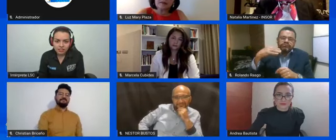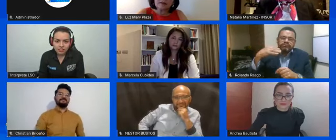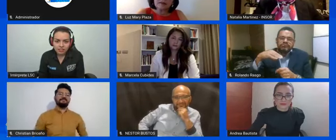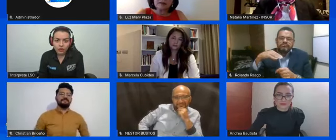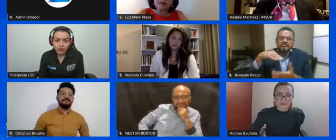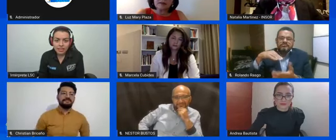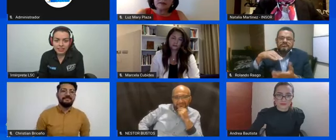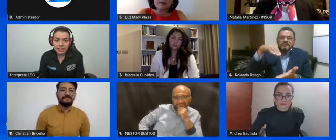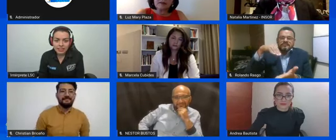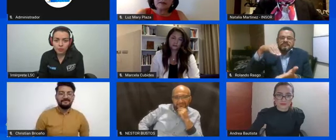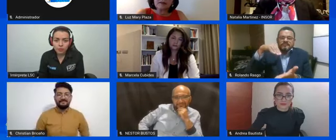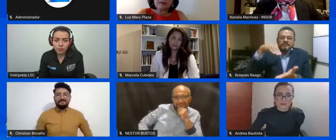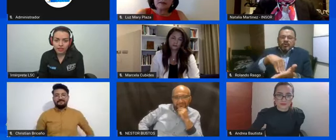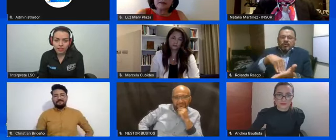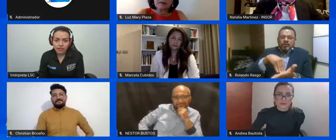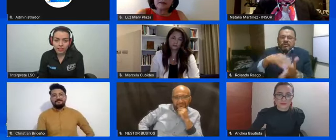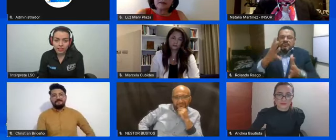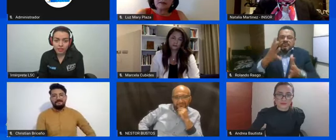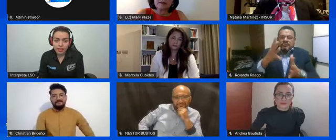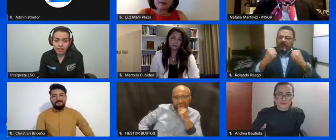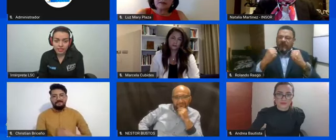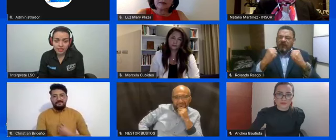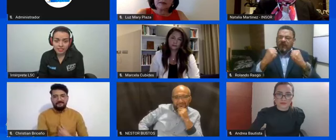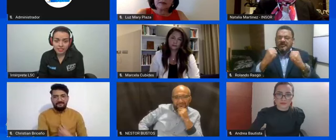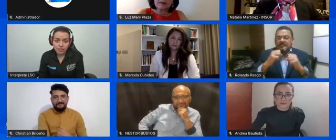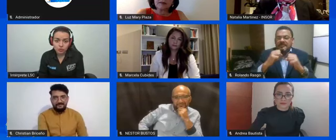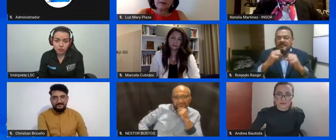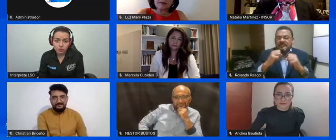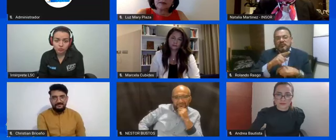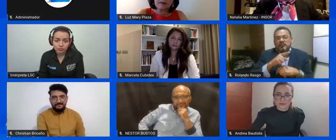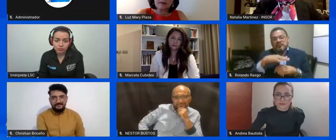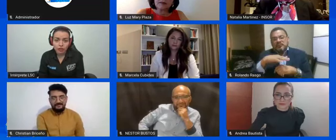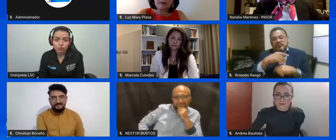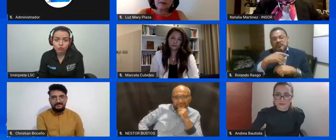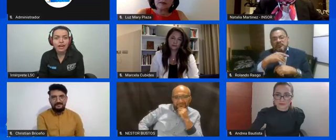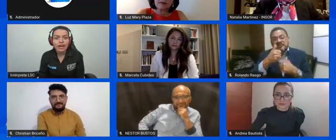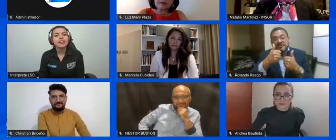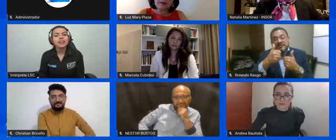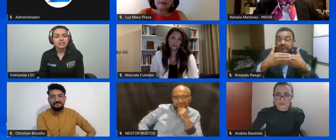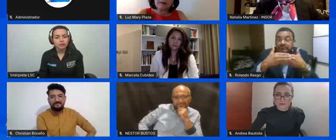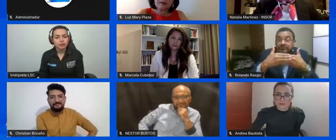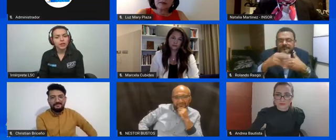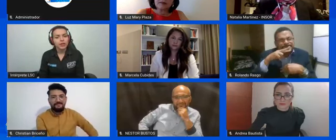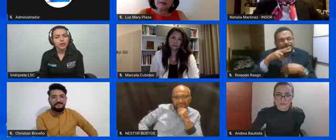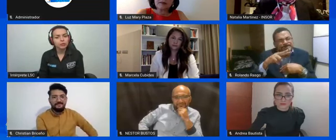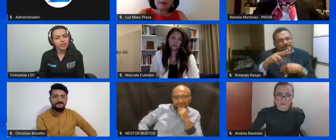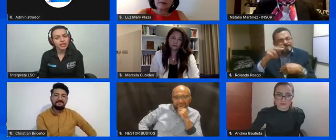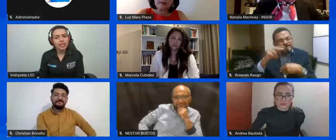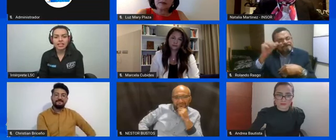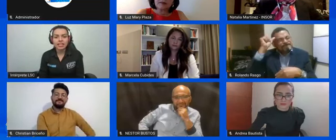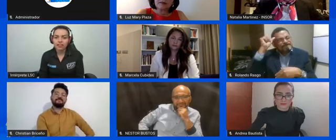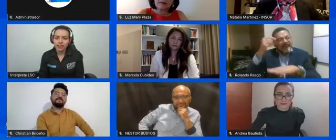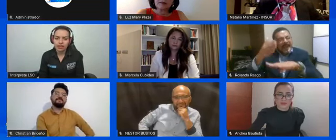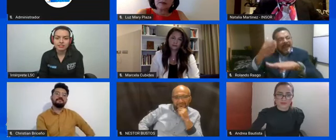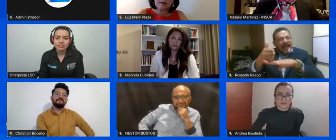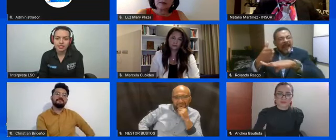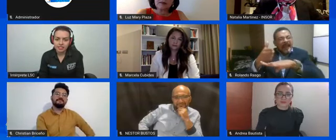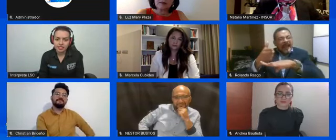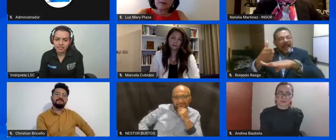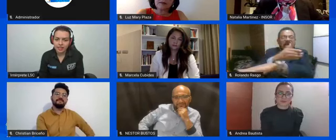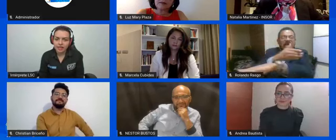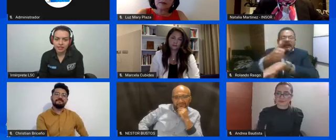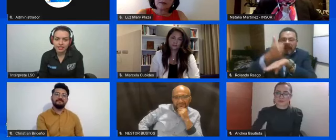Y ya con el tiempo, la directora en ese caso era Luz Mari, se paró muy en la línea de